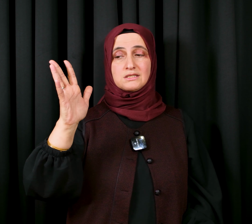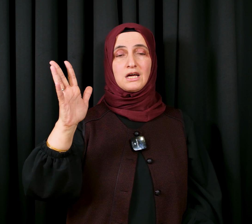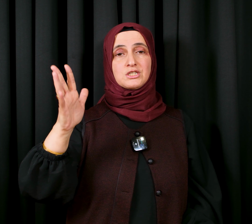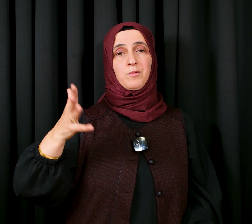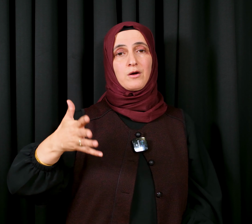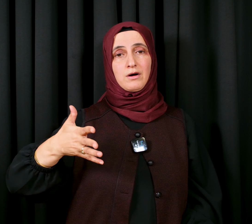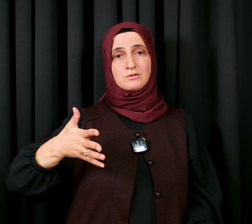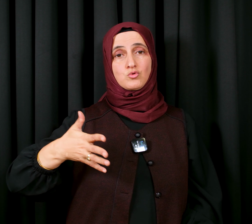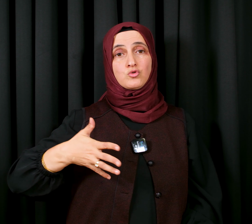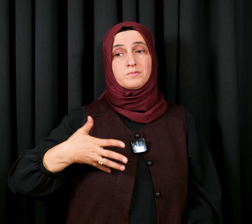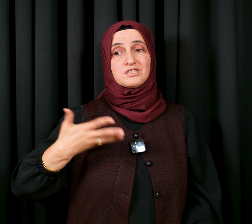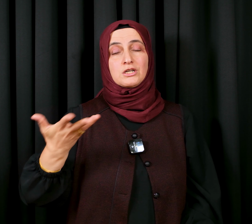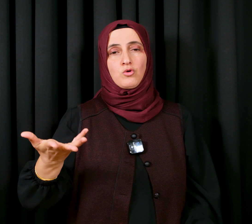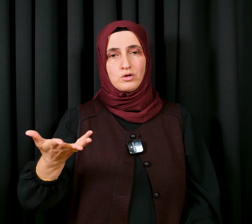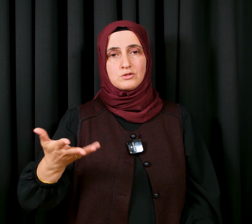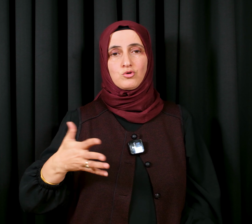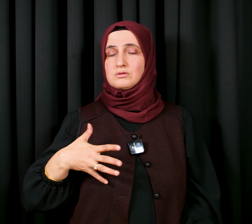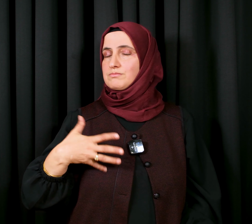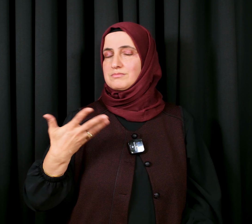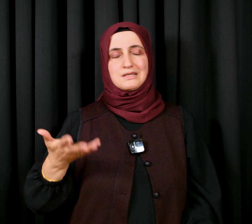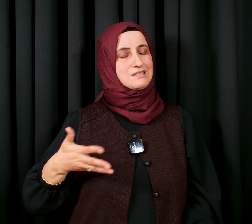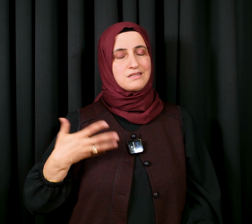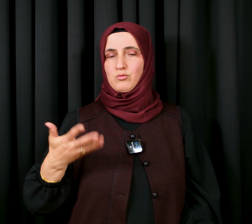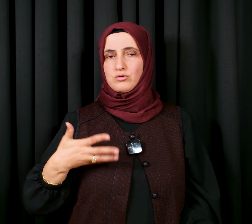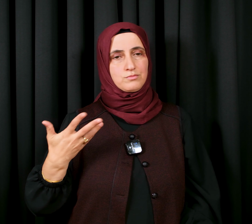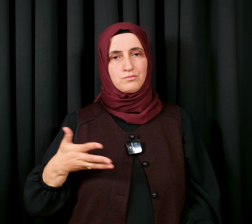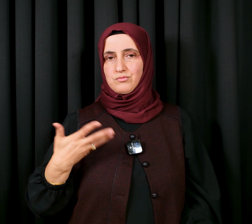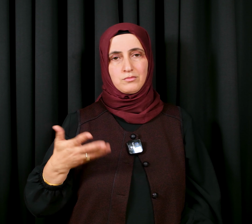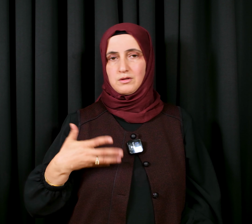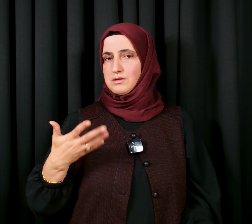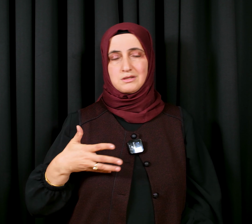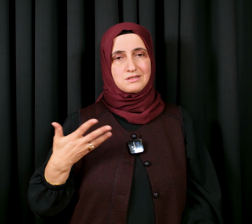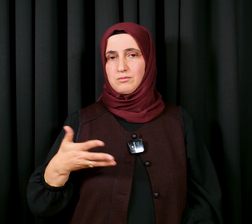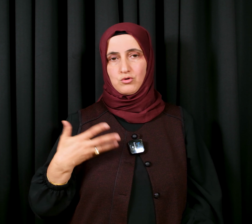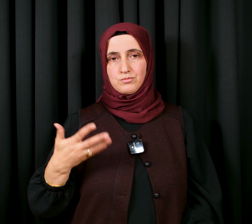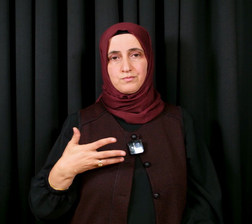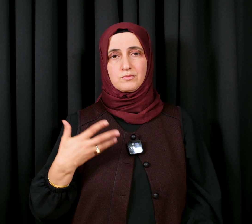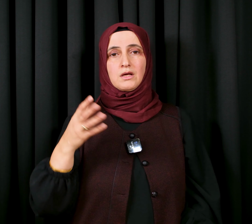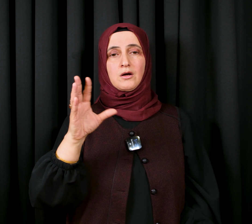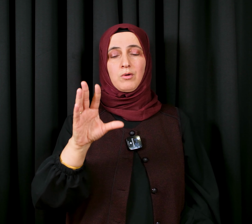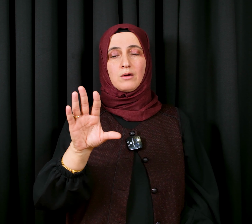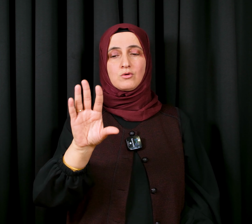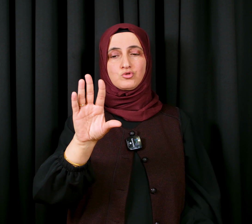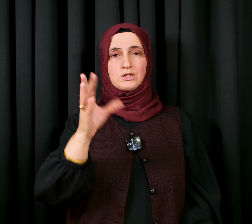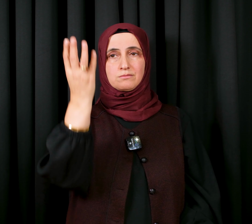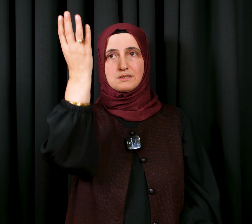Serçe parmağımızı dokunup dışa doğru atıyoruz. İstemiyorum. İstemiyorum. Parmak uçlarımız